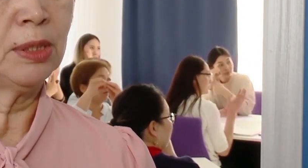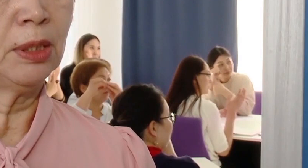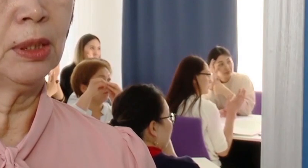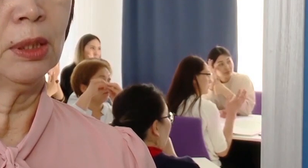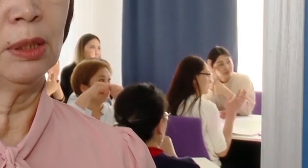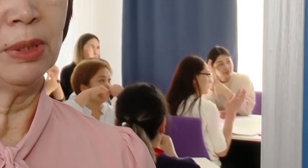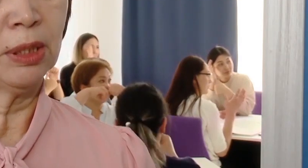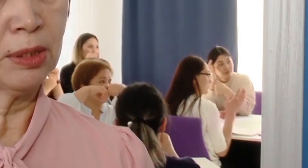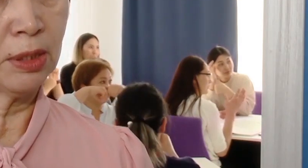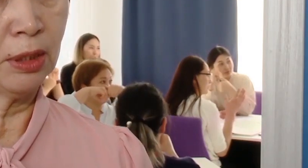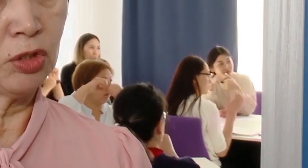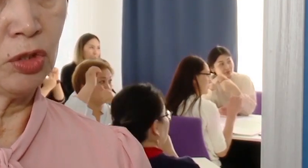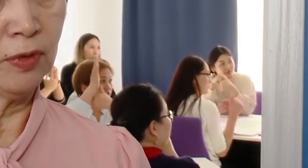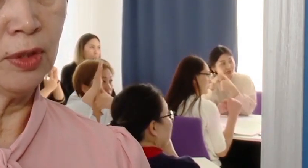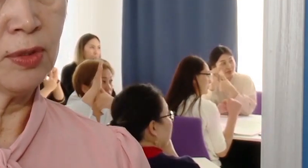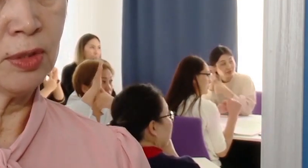Сондықтан осындай сабақтар өте қажет.